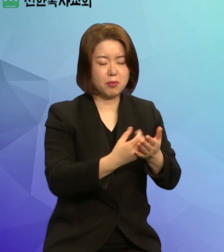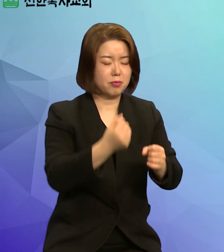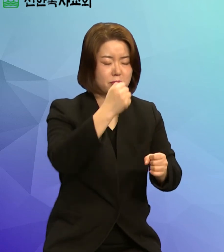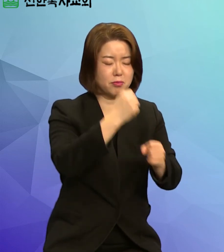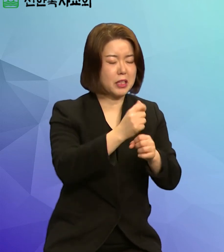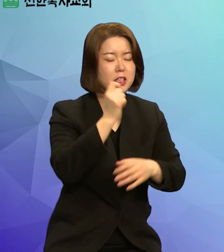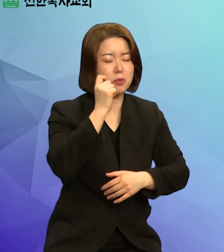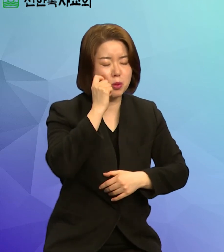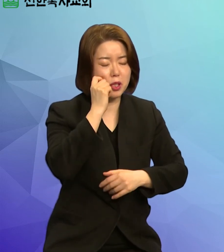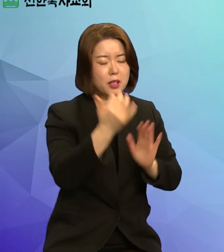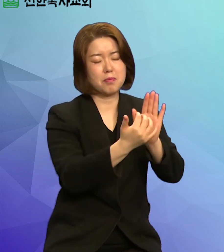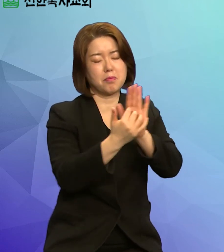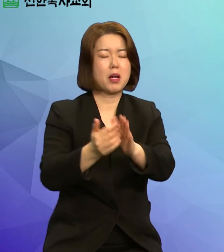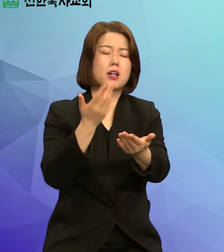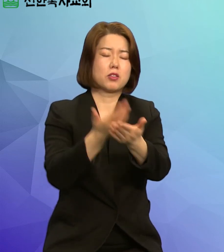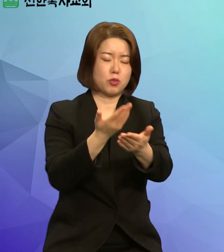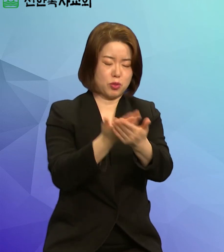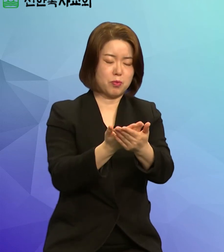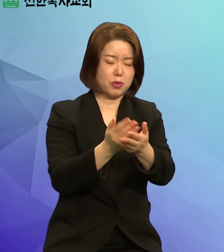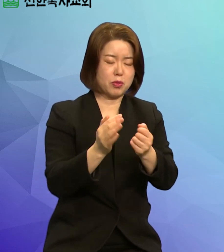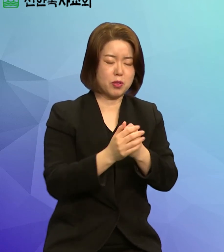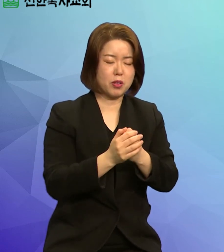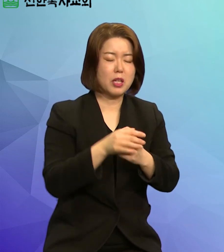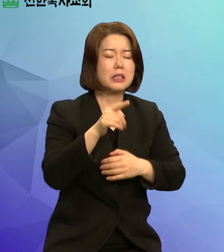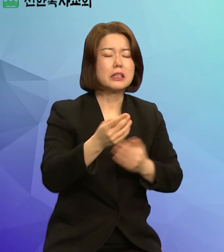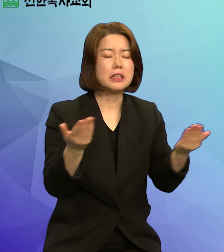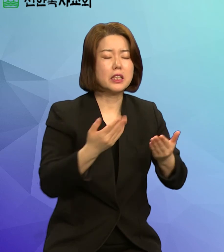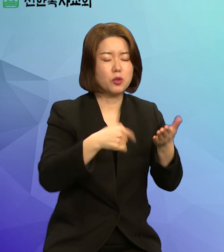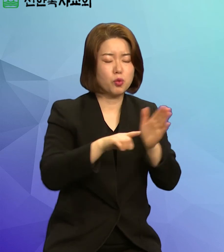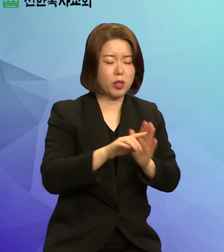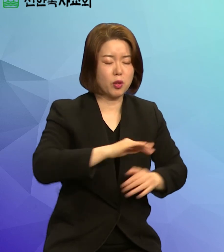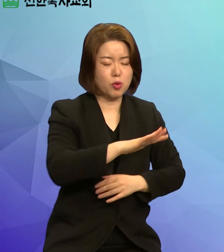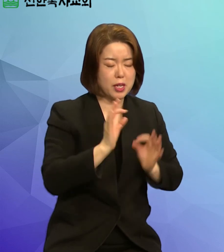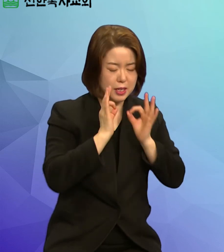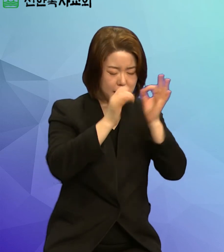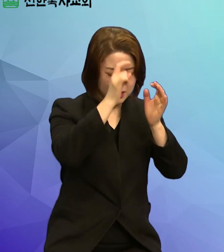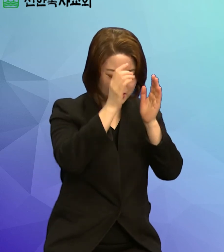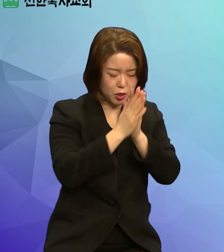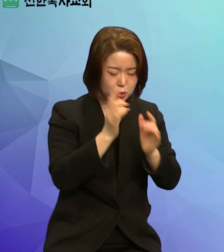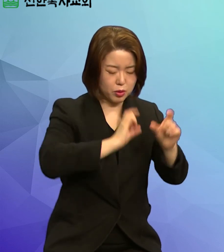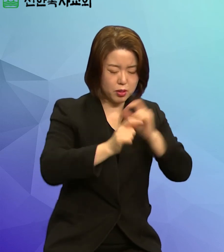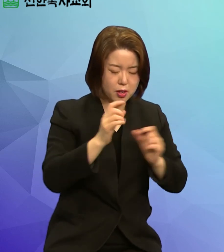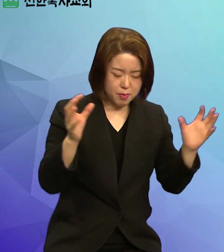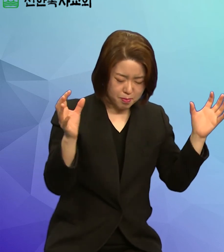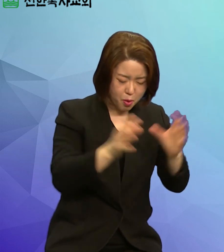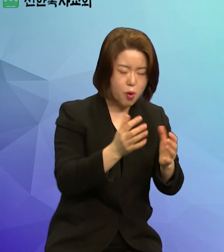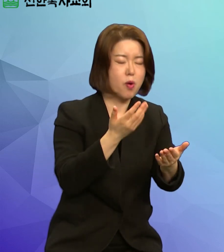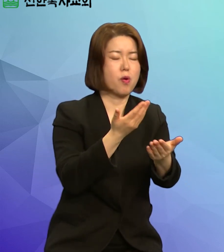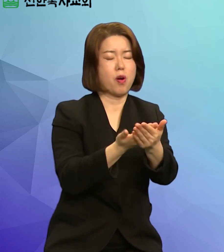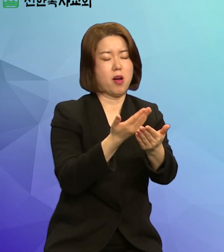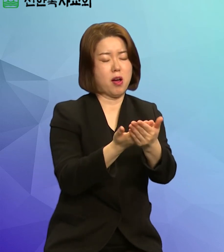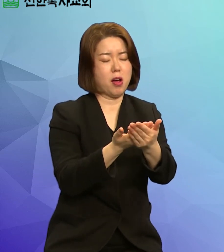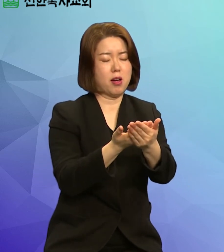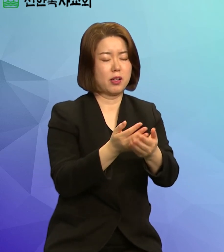주님이 막아주소서. 그 일을 위해 우리의 간절한 기도가 더욱 모여지게 되기를 원합니다.